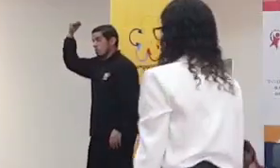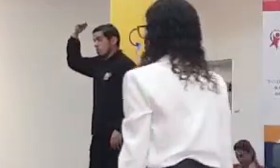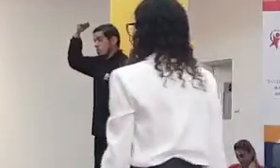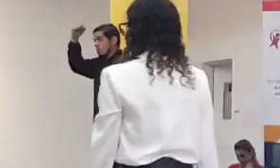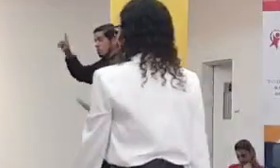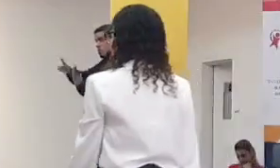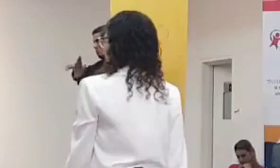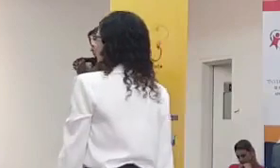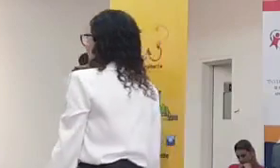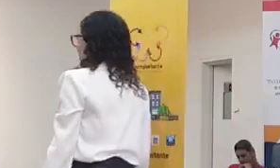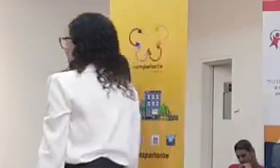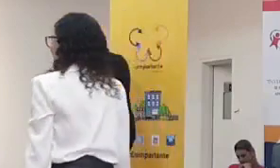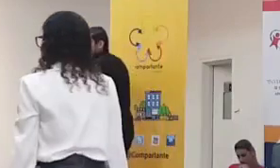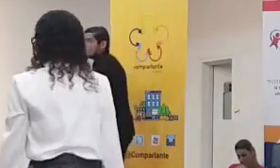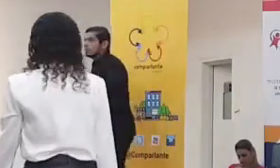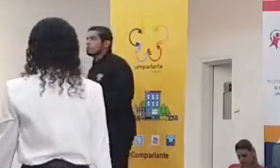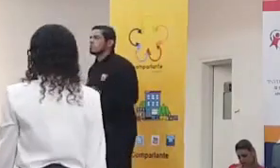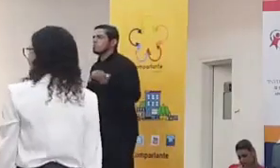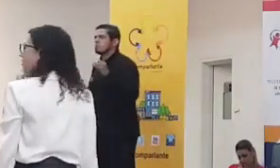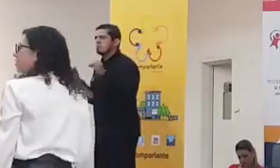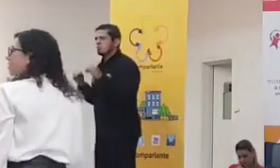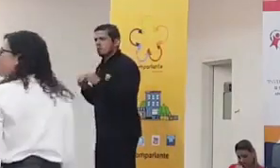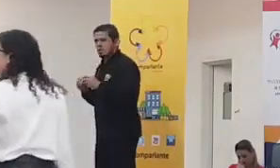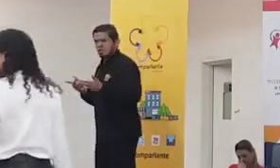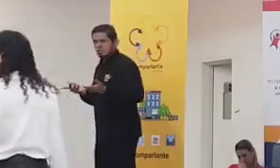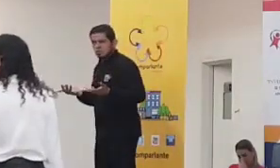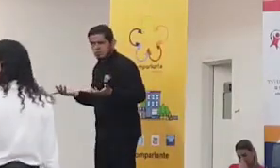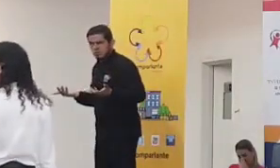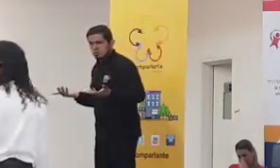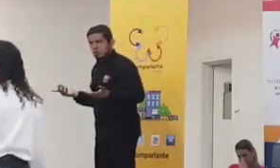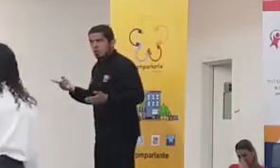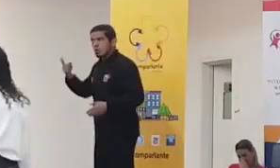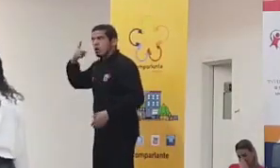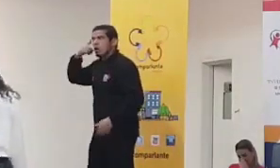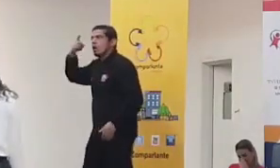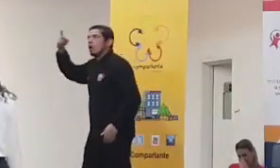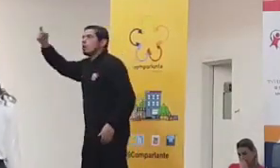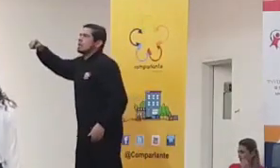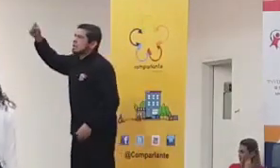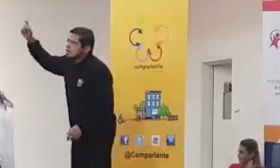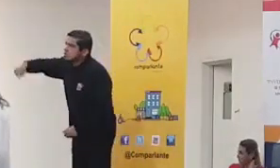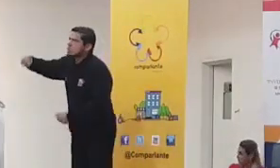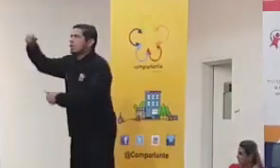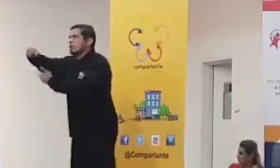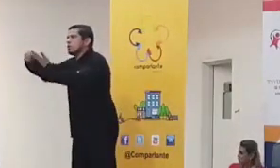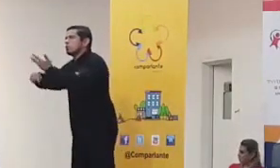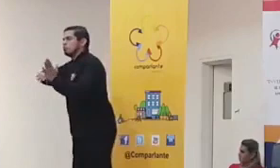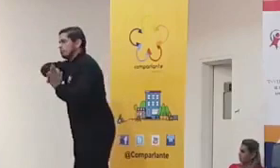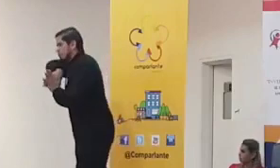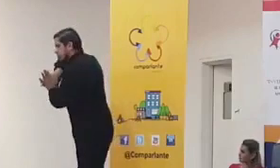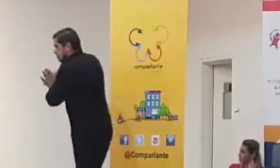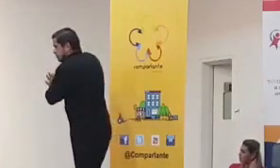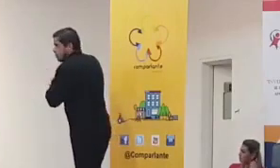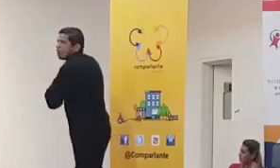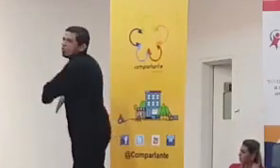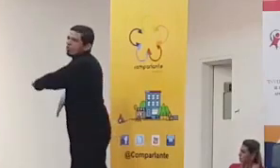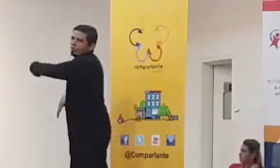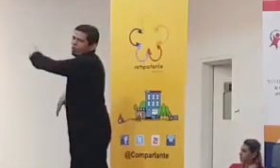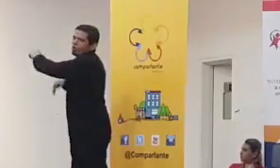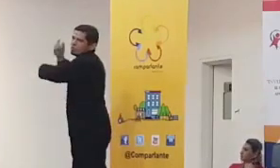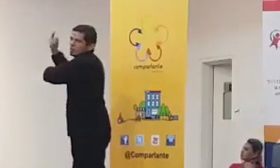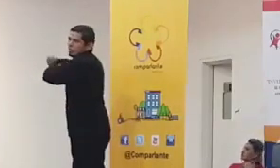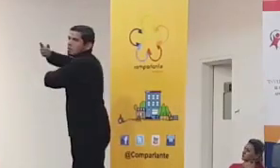leyes, mucho menos de esa utopía del deber ser. Eso creo que queda mucho para